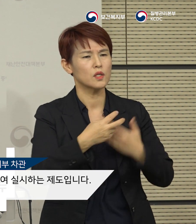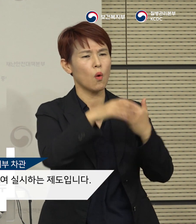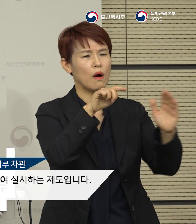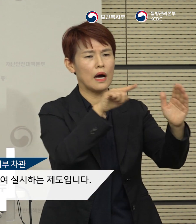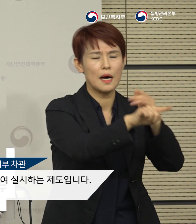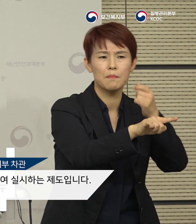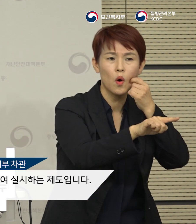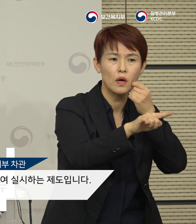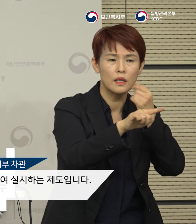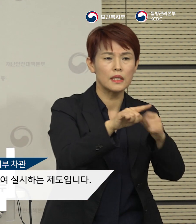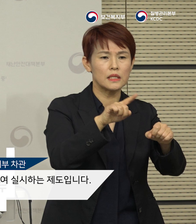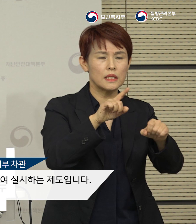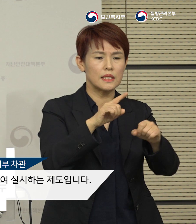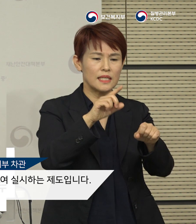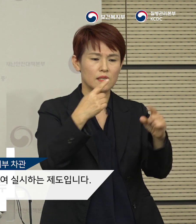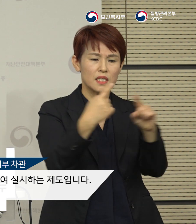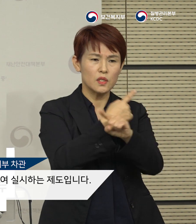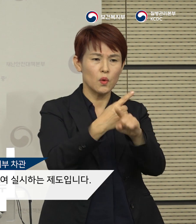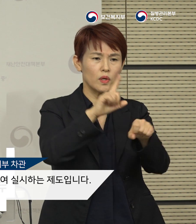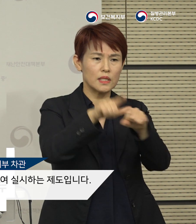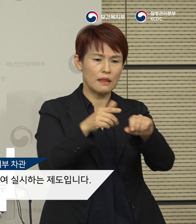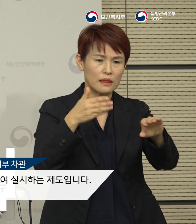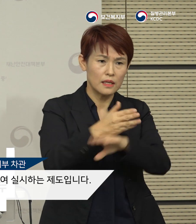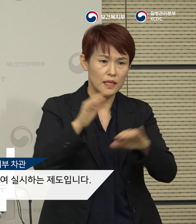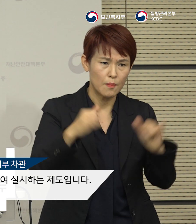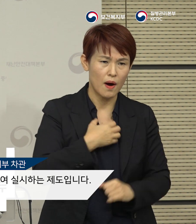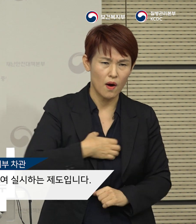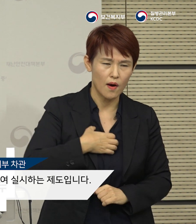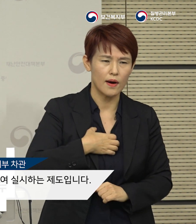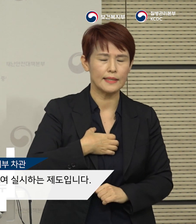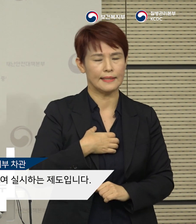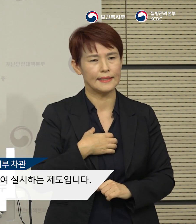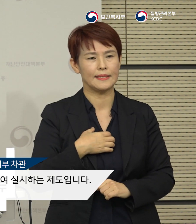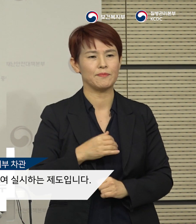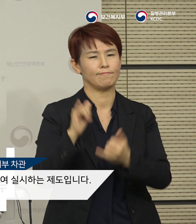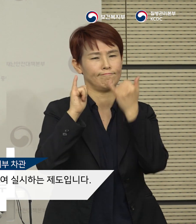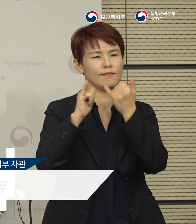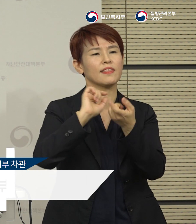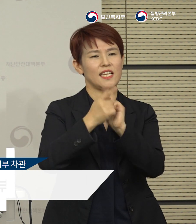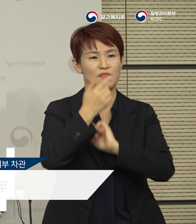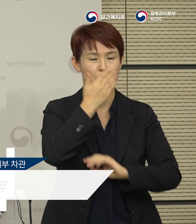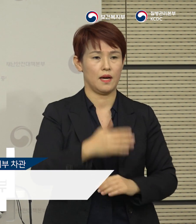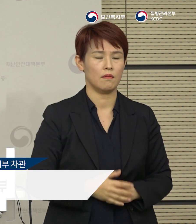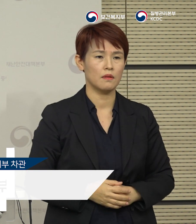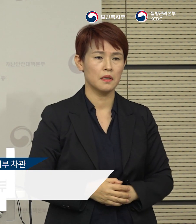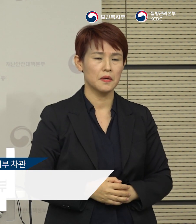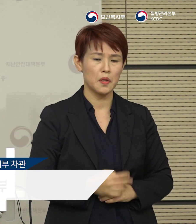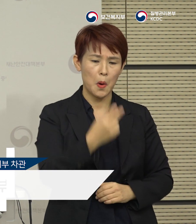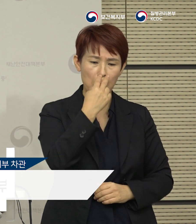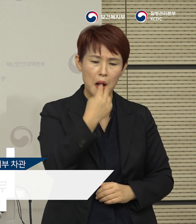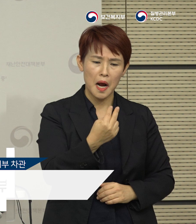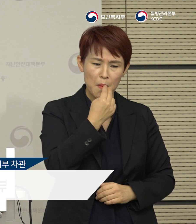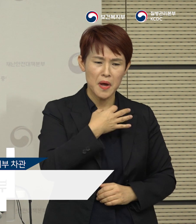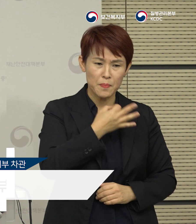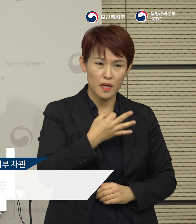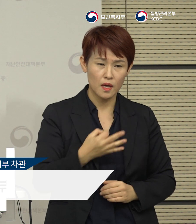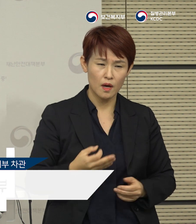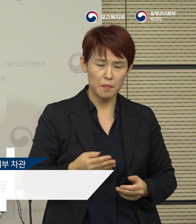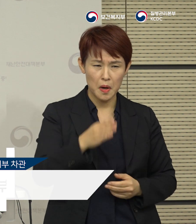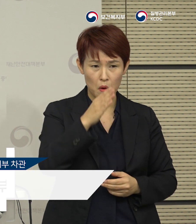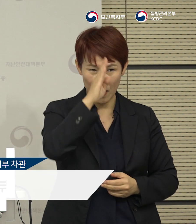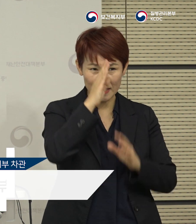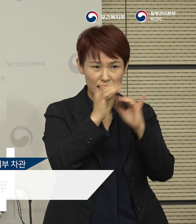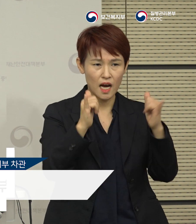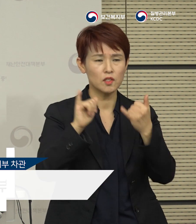못할 우려를 줄이기 위하여 실시하는 제도입니다. 또한 가벼운 감기 환자 등도